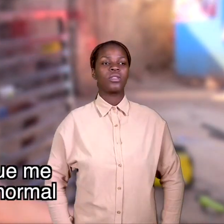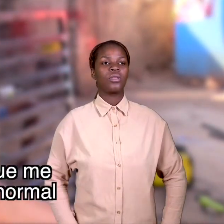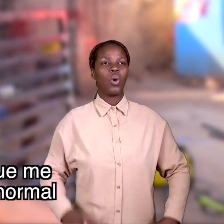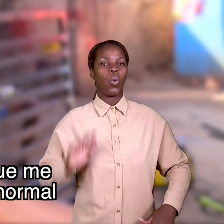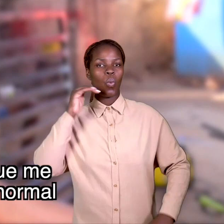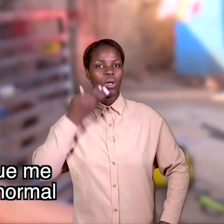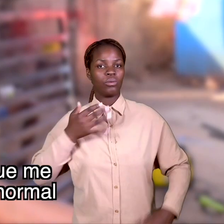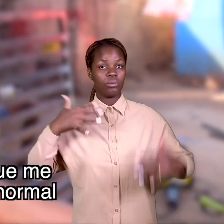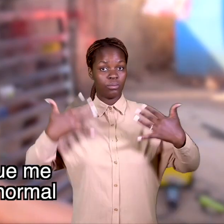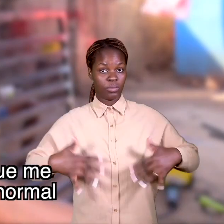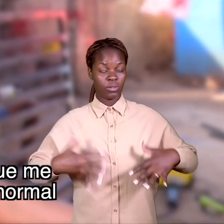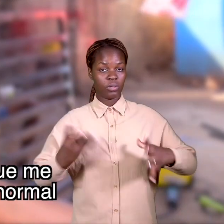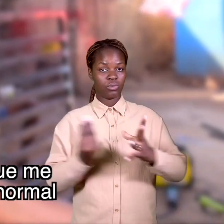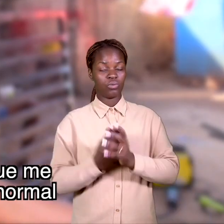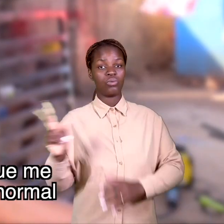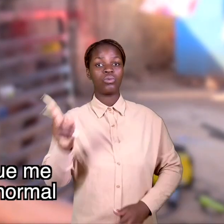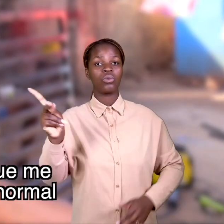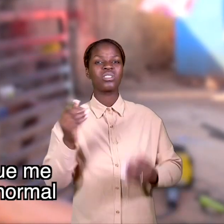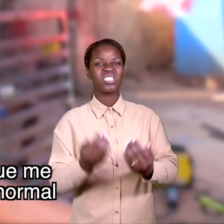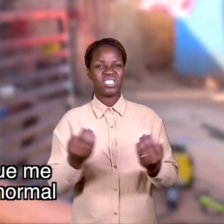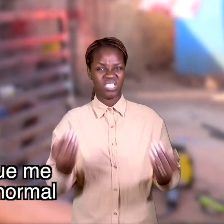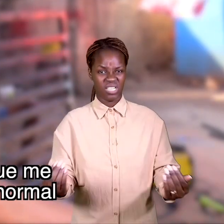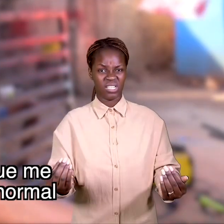me viam como uma pessoa não normal e